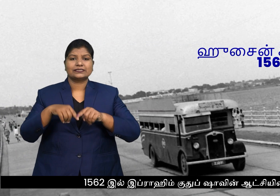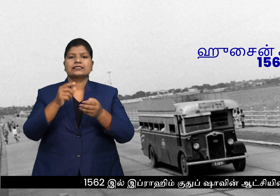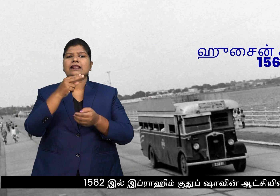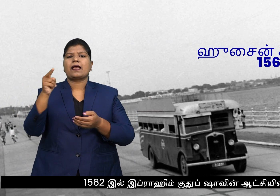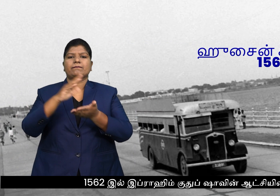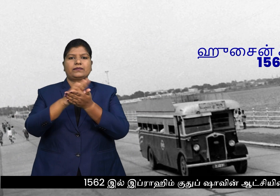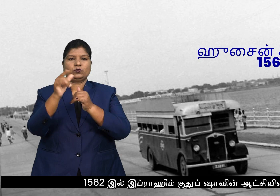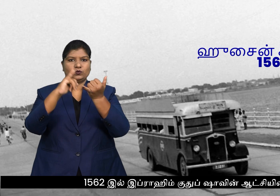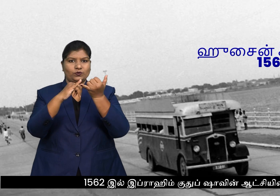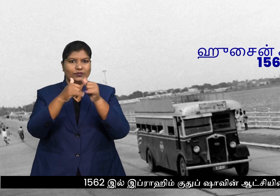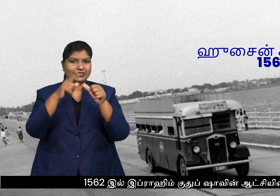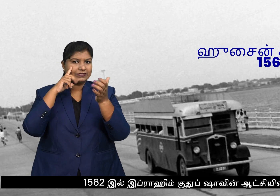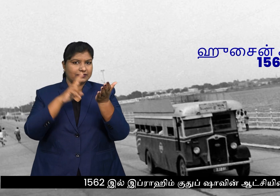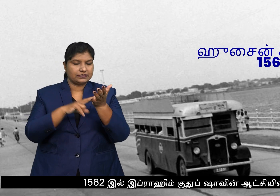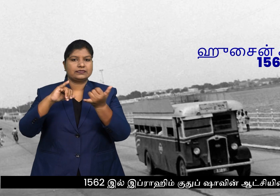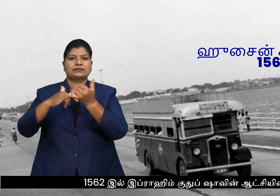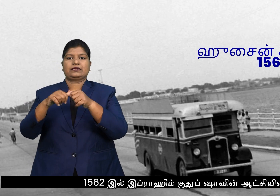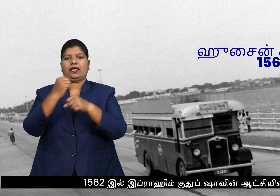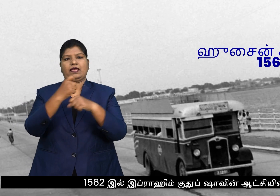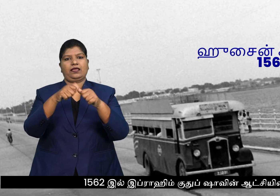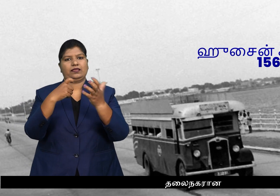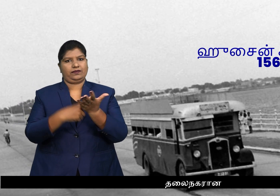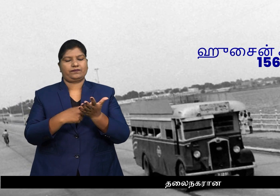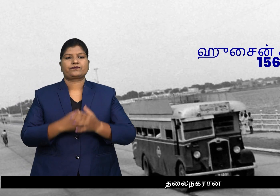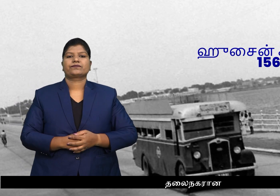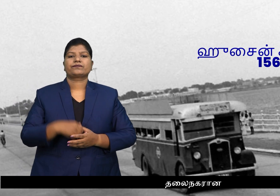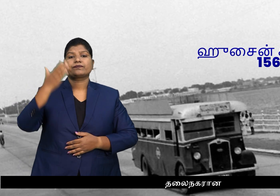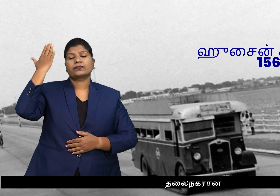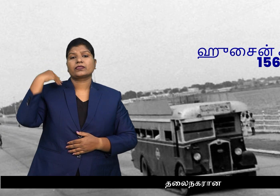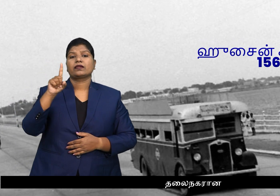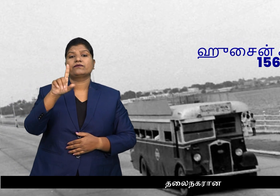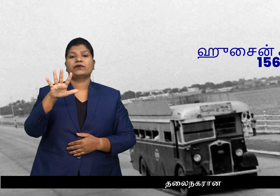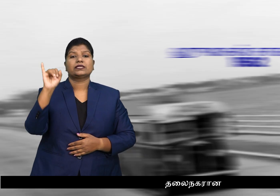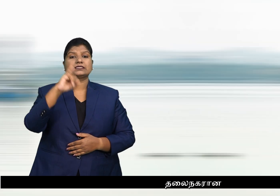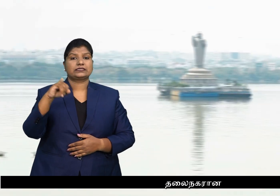1562 இப்ராஹிம் குதுப் ஷாவின் ஆட்சியின் கீழ் தலைநகரான